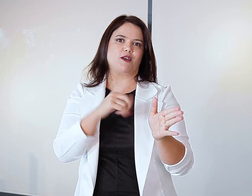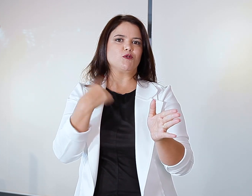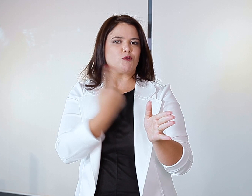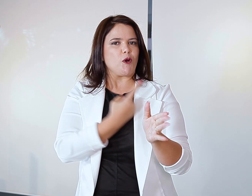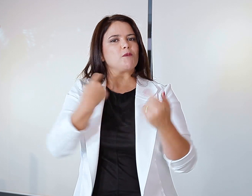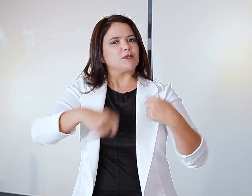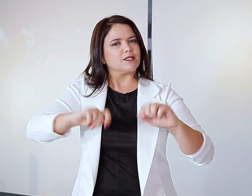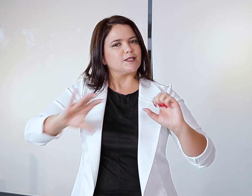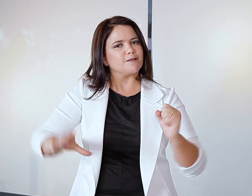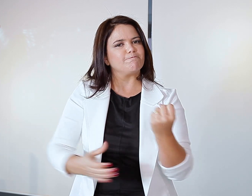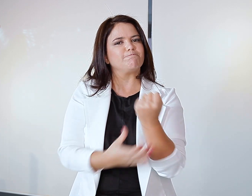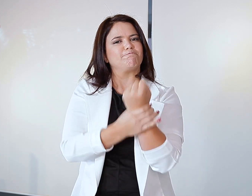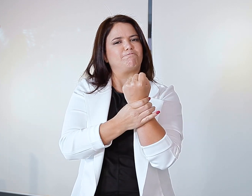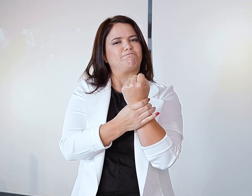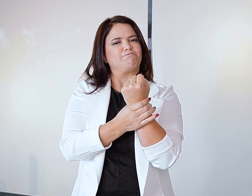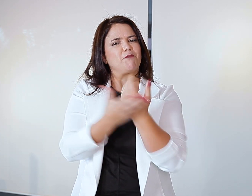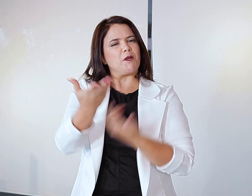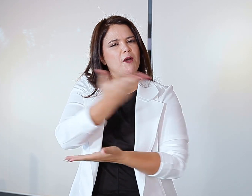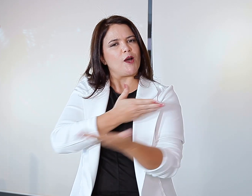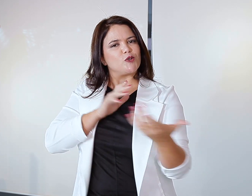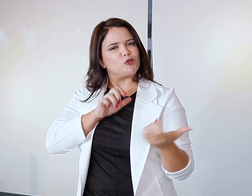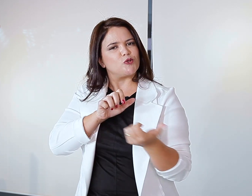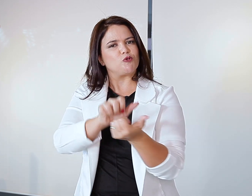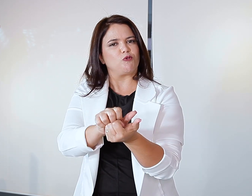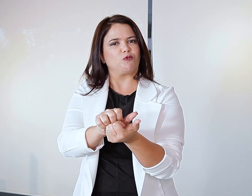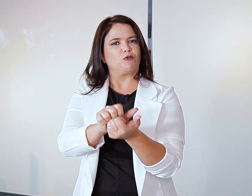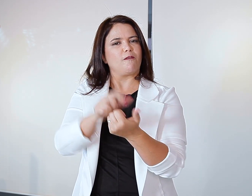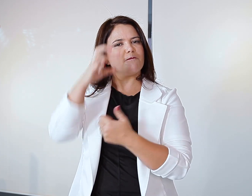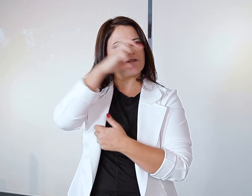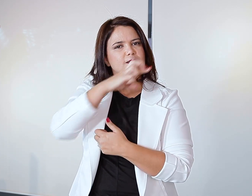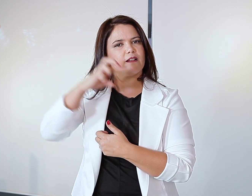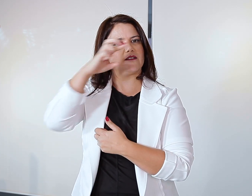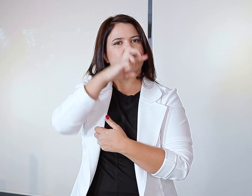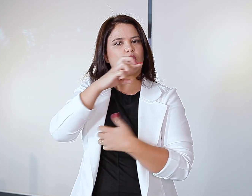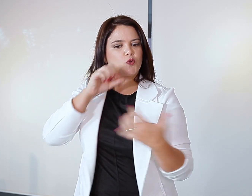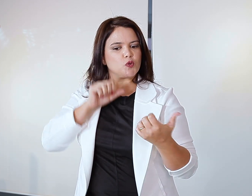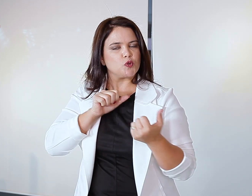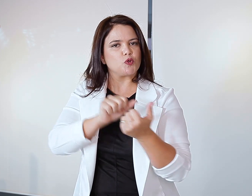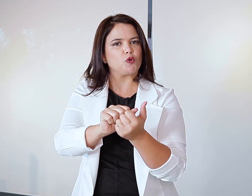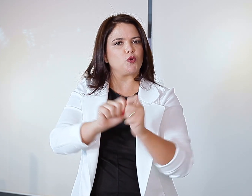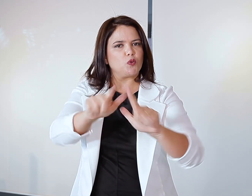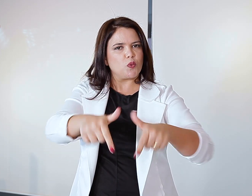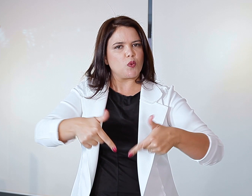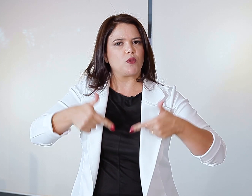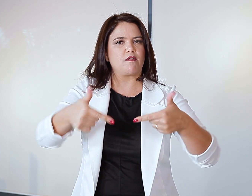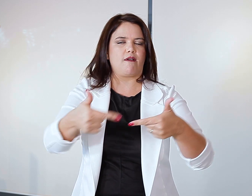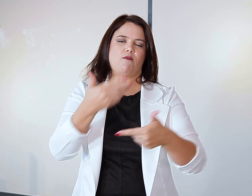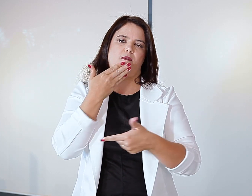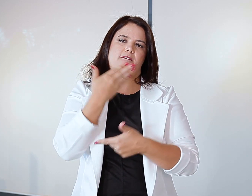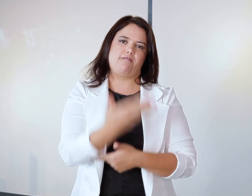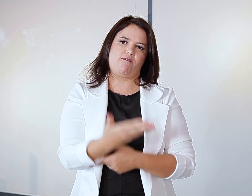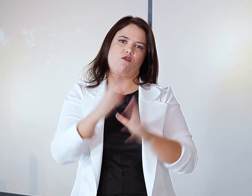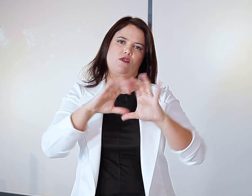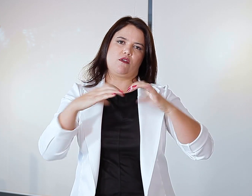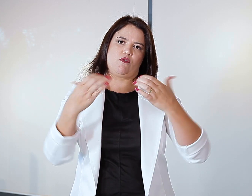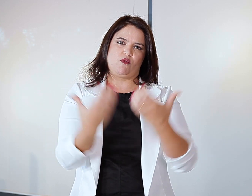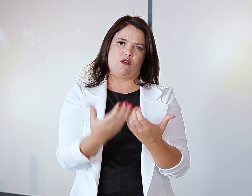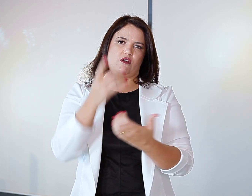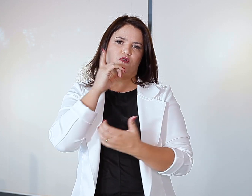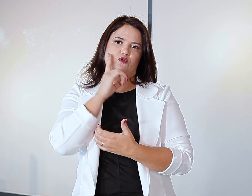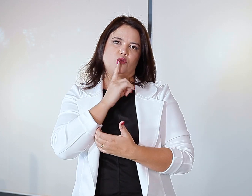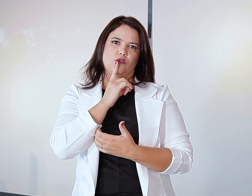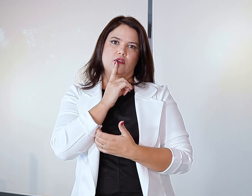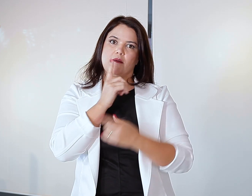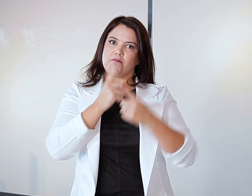uma possibilidade de comunicação. Assim como precisamos cada vez mais dos órgãos órgãos fiscalizatórios também, mas